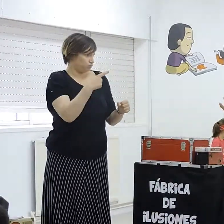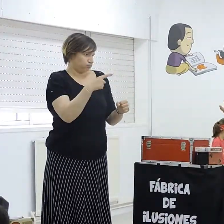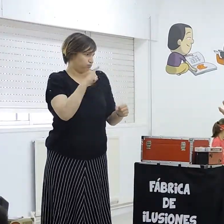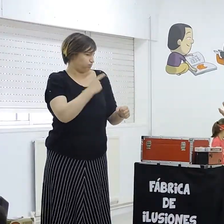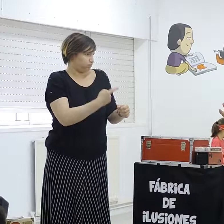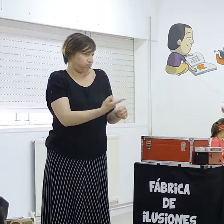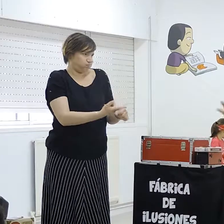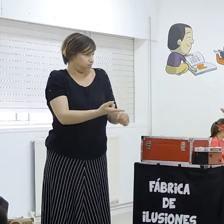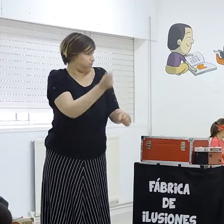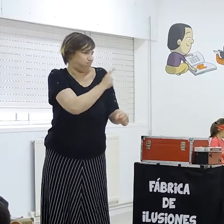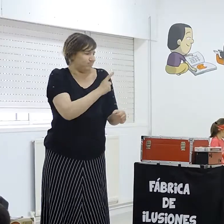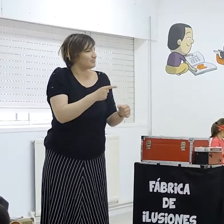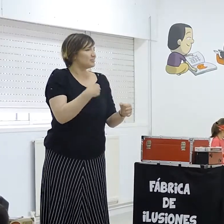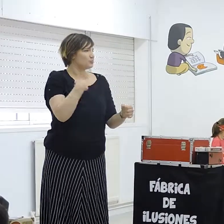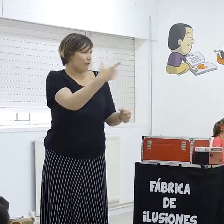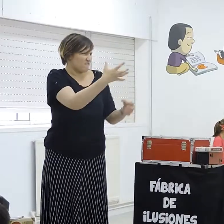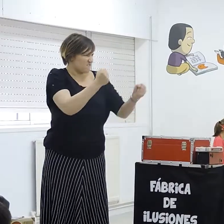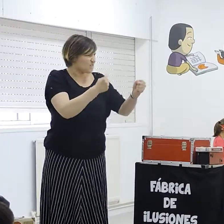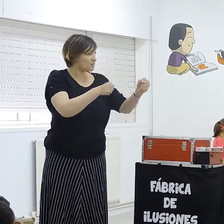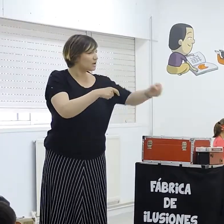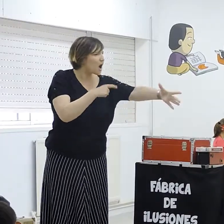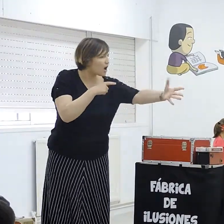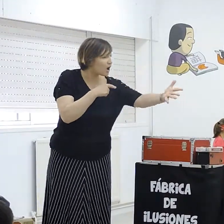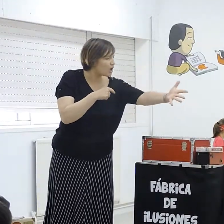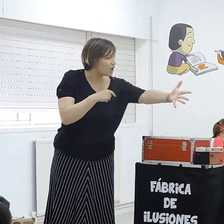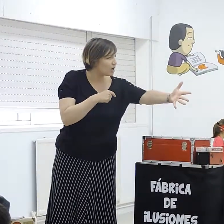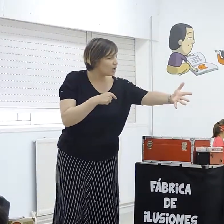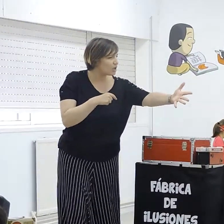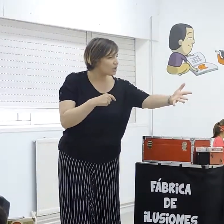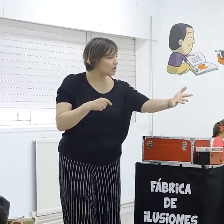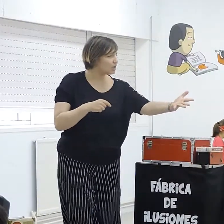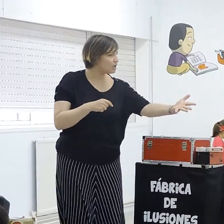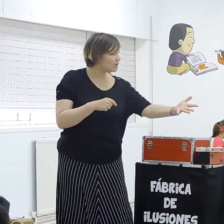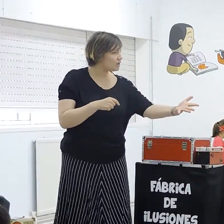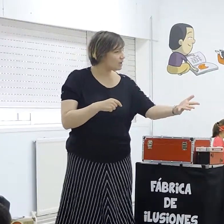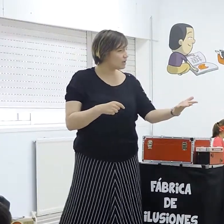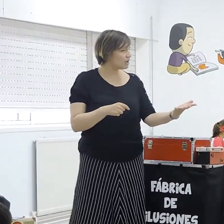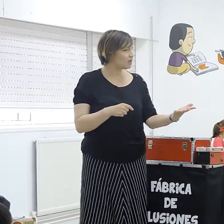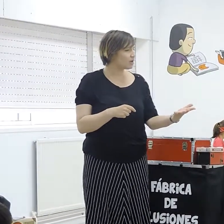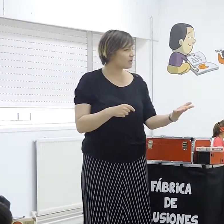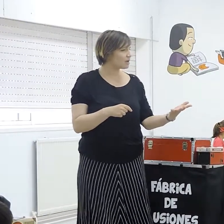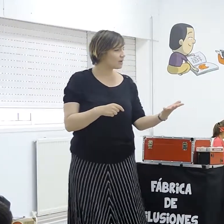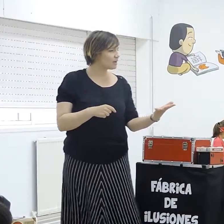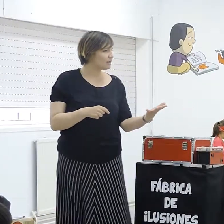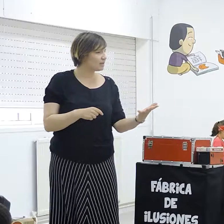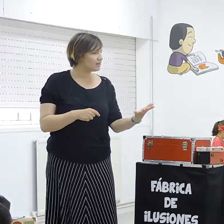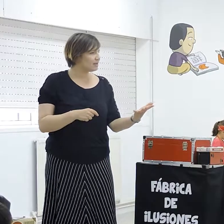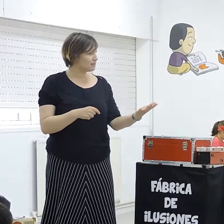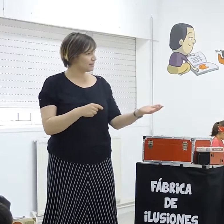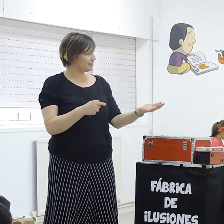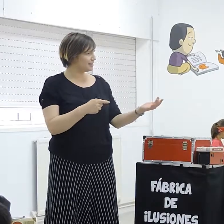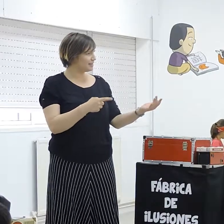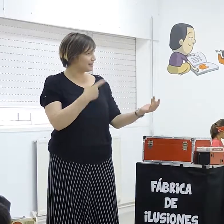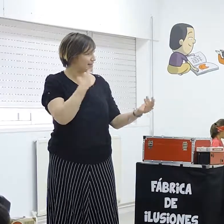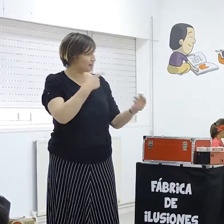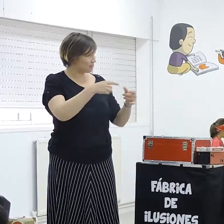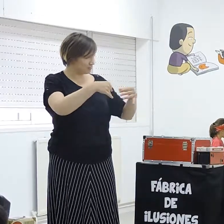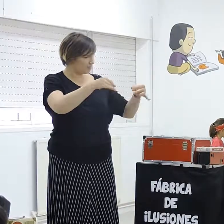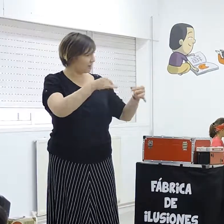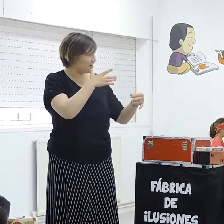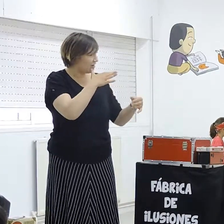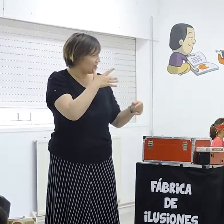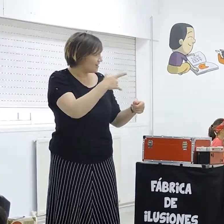tan fuerte, abre la mano. Vamos a ver qué pasa. Abre la mano. Yo tenía un pañuelo,